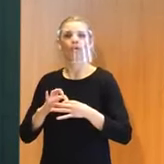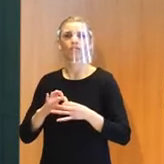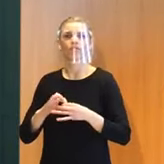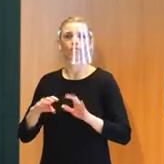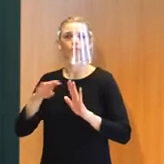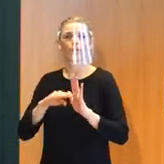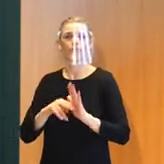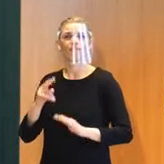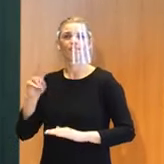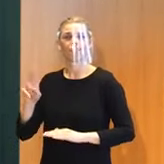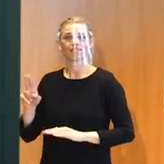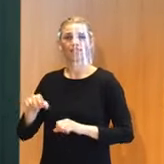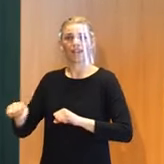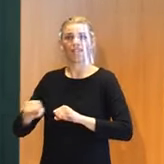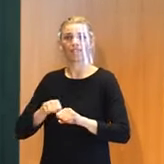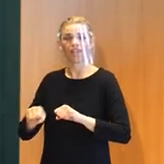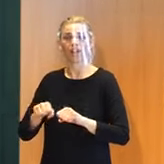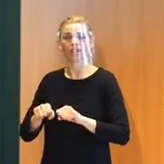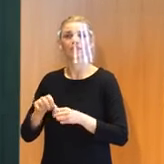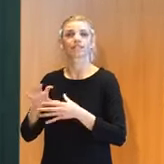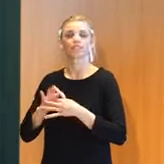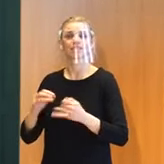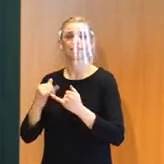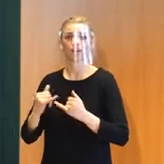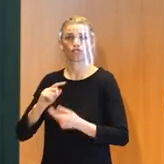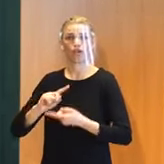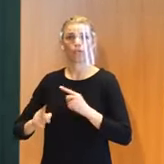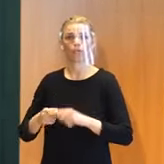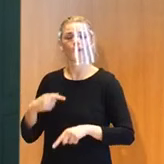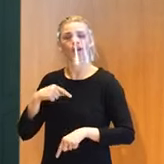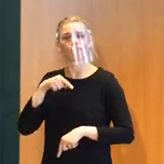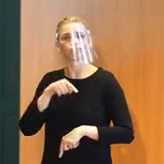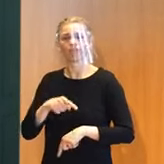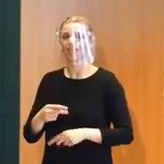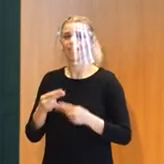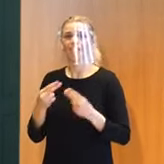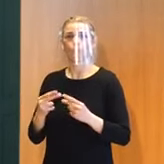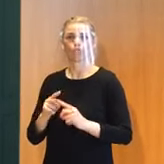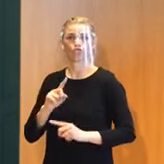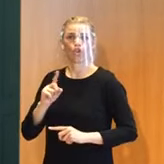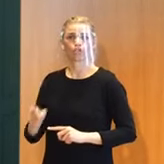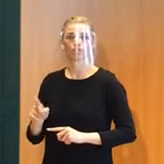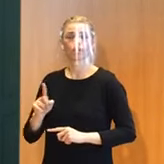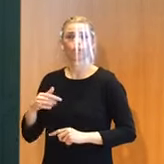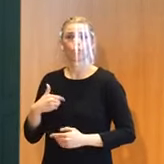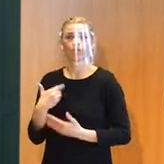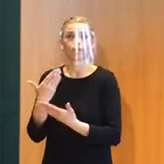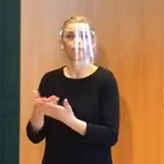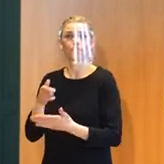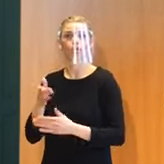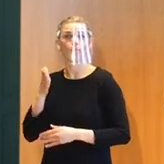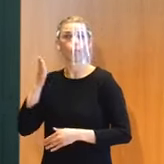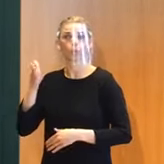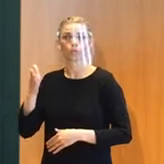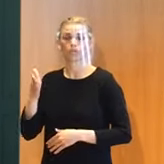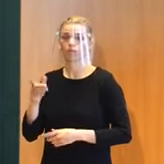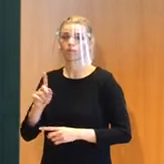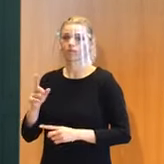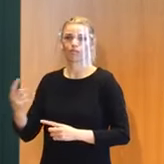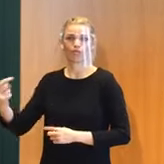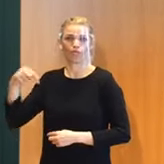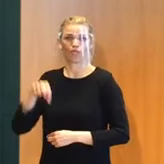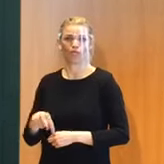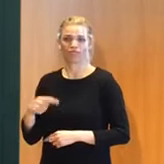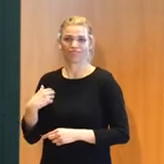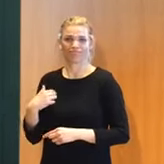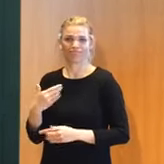pasáže, ktorá sa týka zahraničnej politiky. Považujem to za najdôležitejší odkaz, ktorý dávam do budúcnosti komukoľvek, ktorý